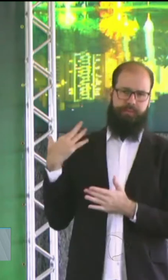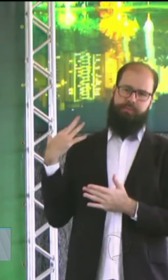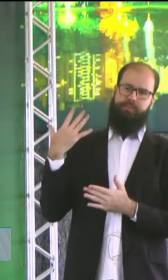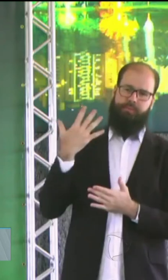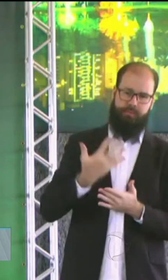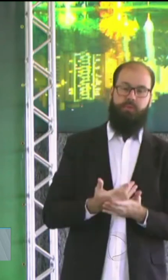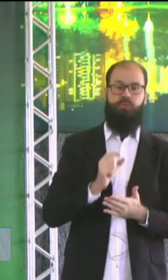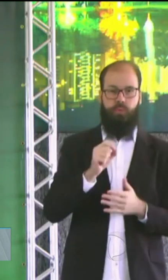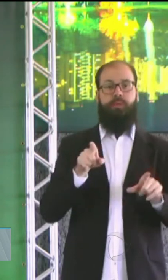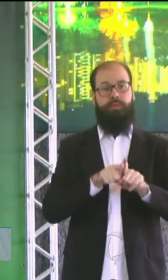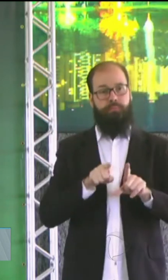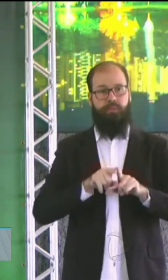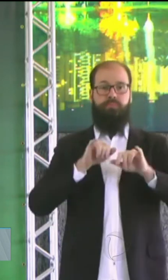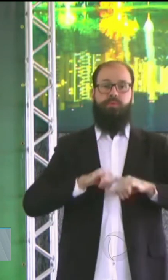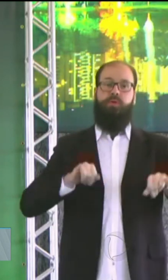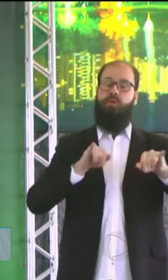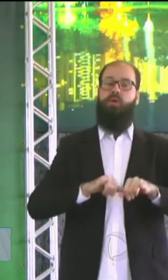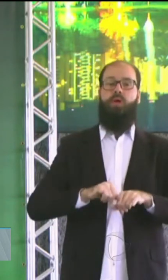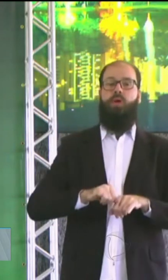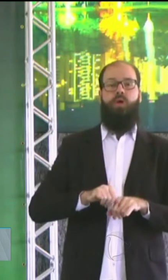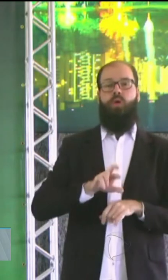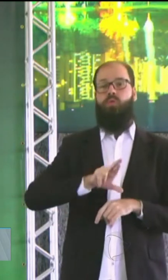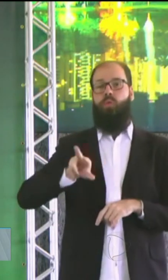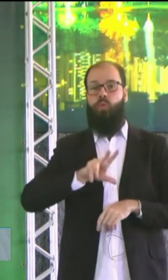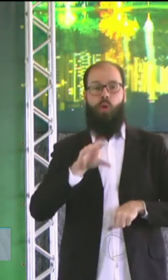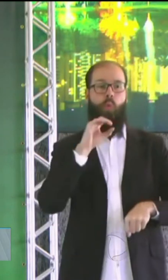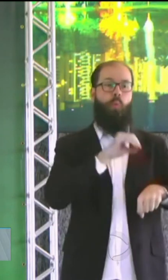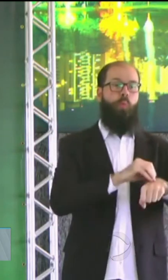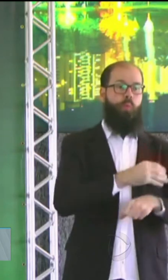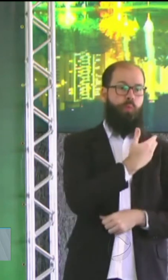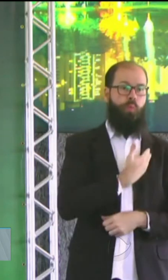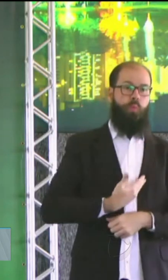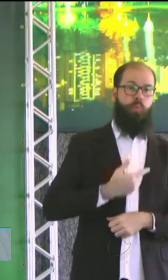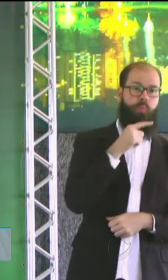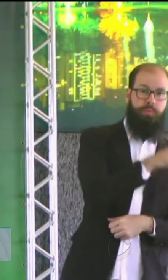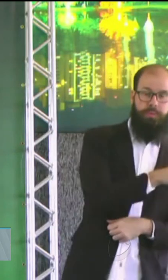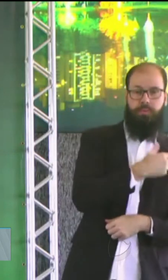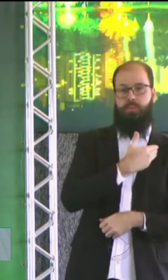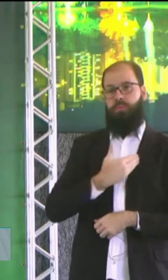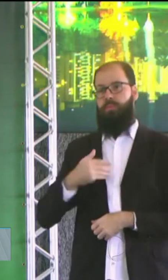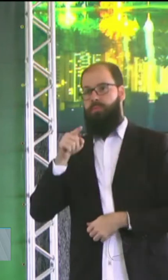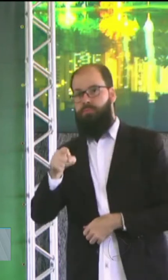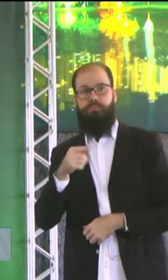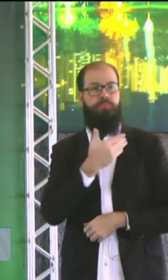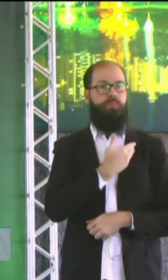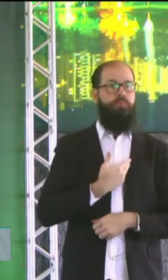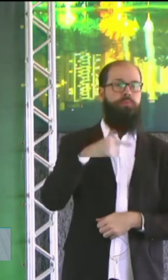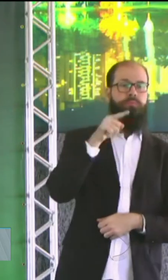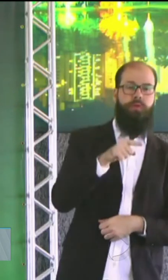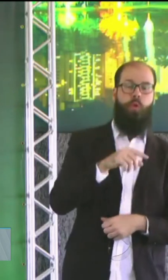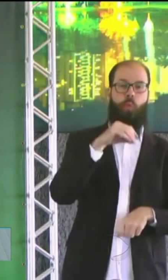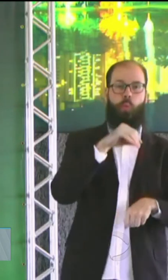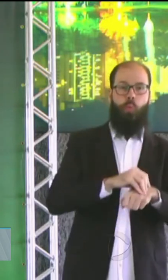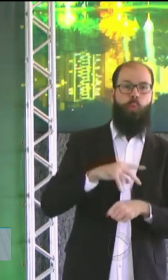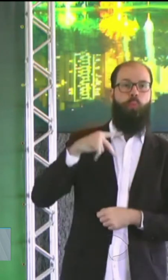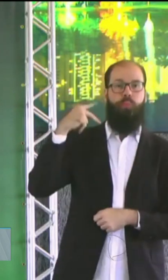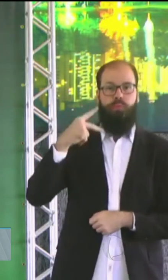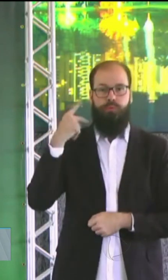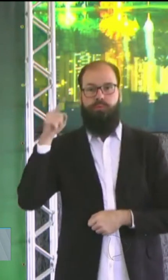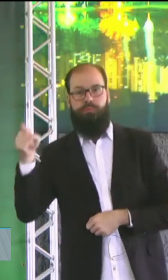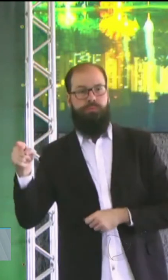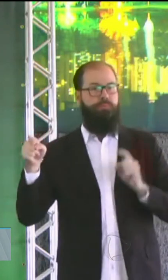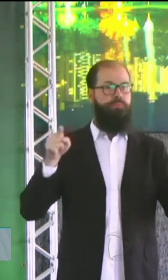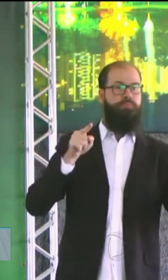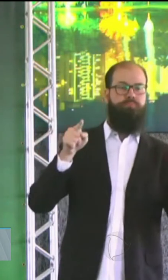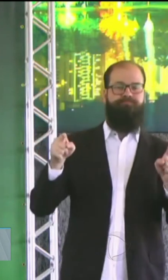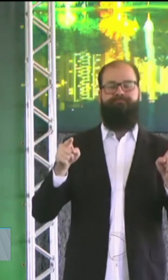isso, que não é culpa do governo A, governo B, governo C, não é culpa de política ou político.